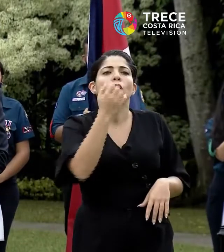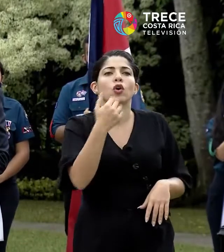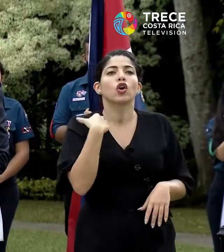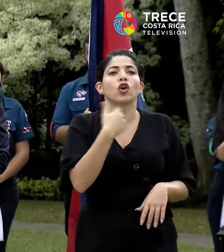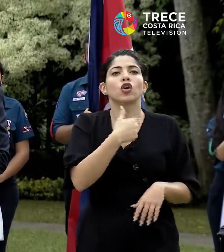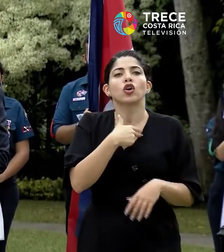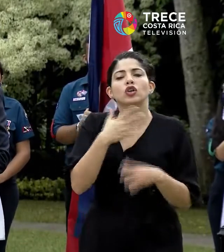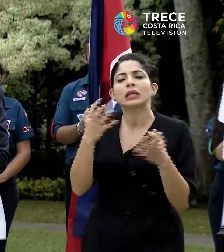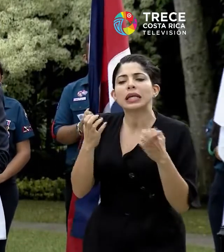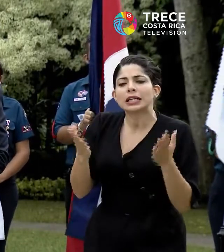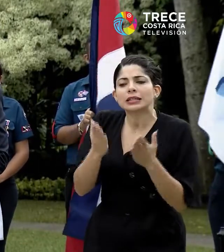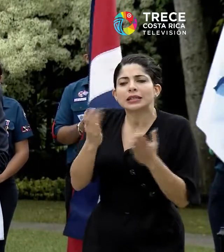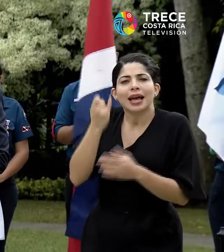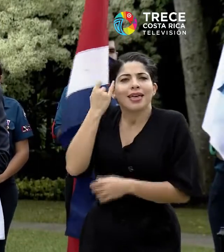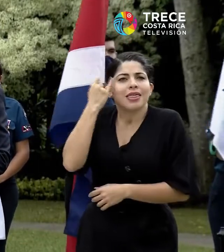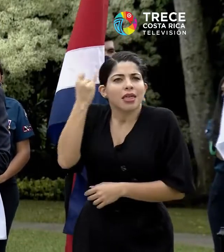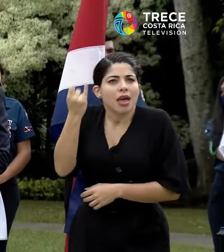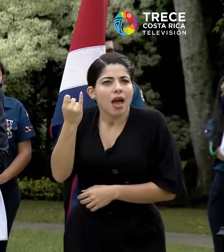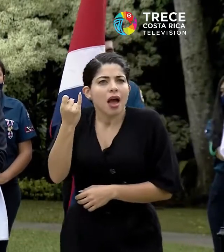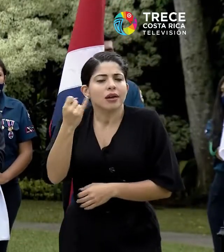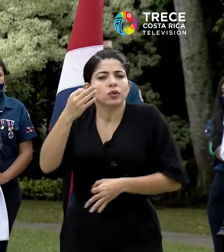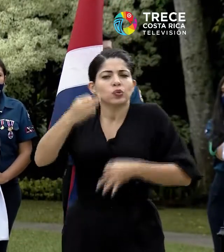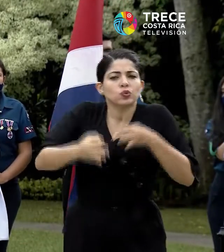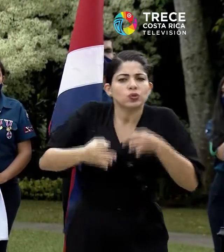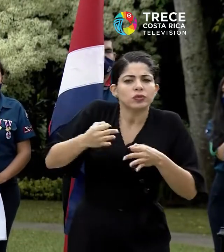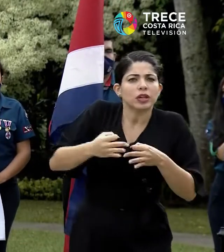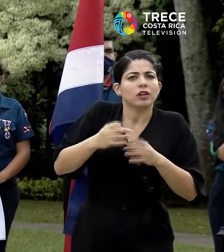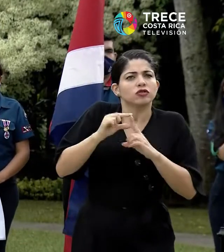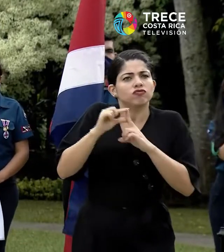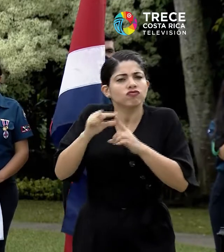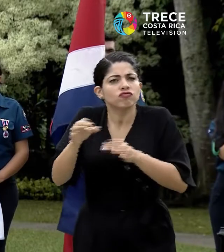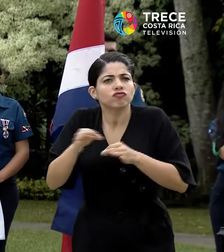las ideas y los argumentos.